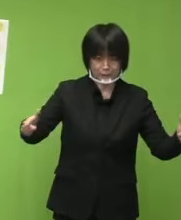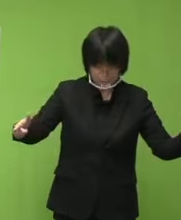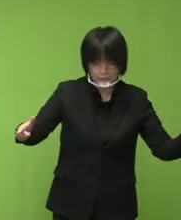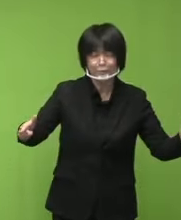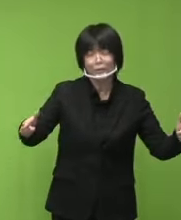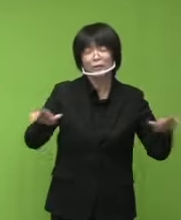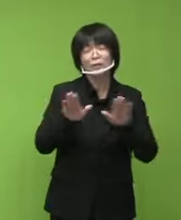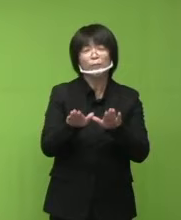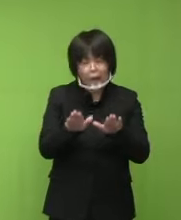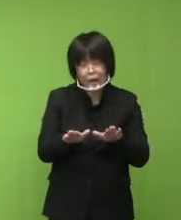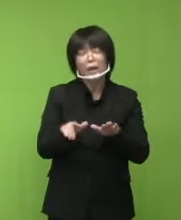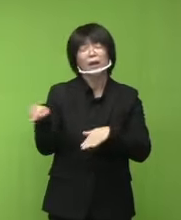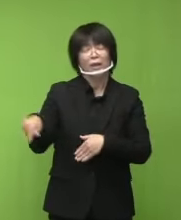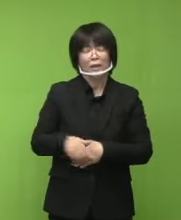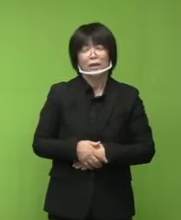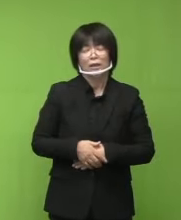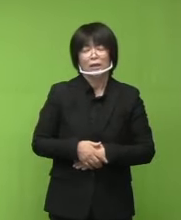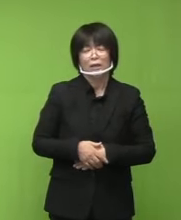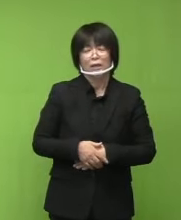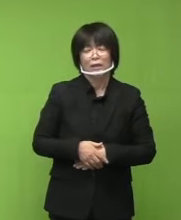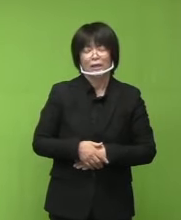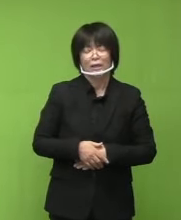況です。合わせて、